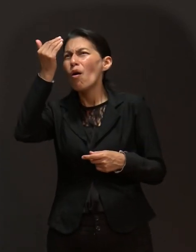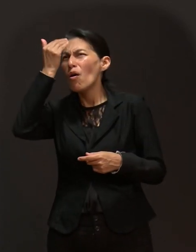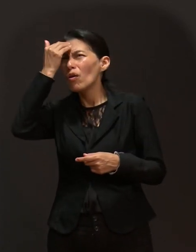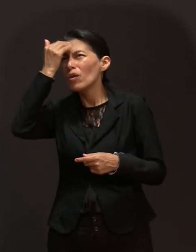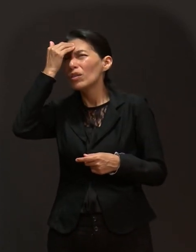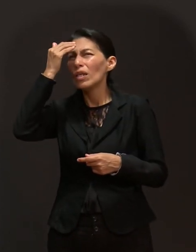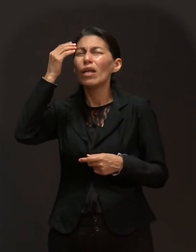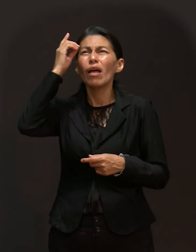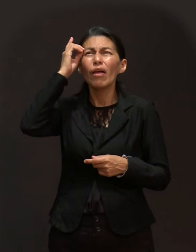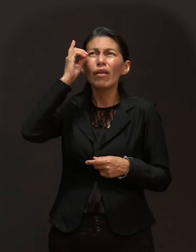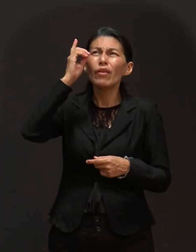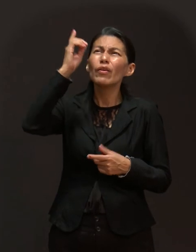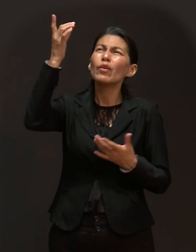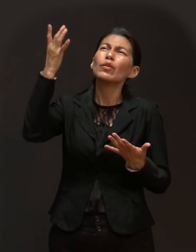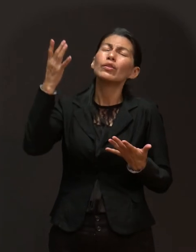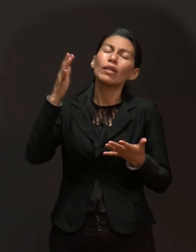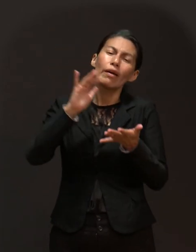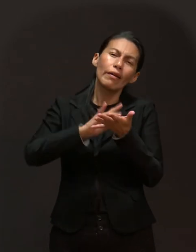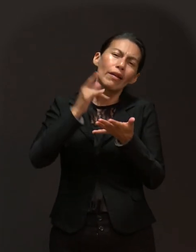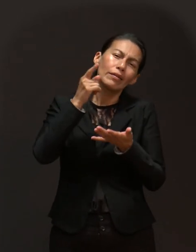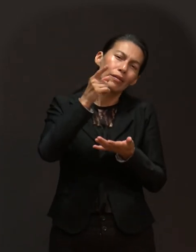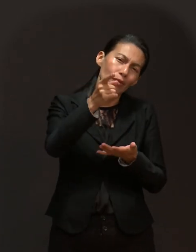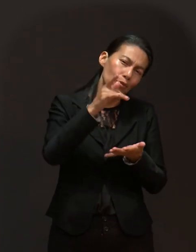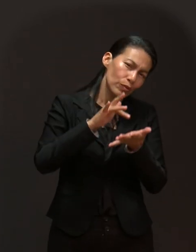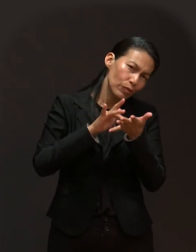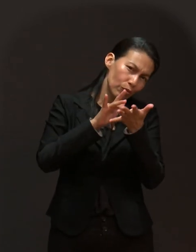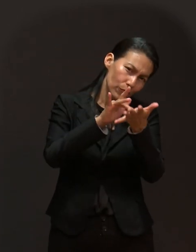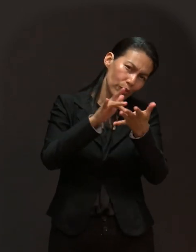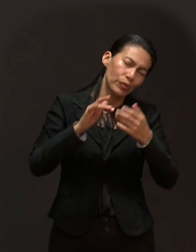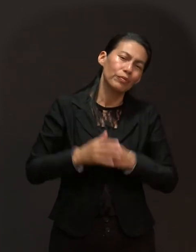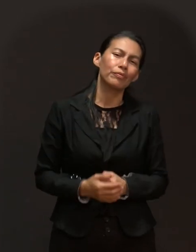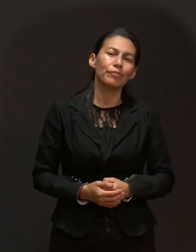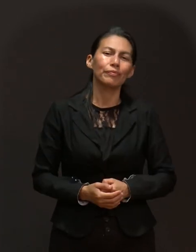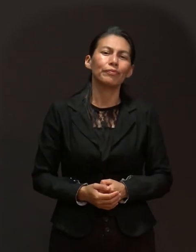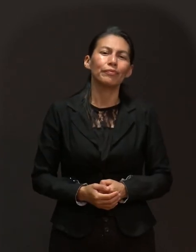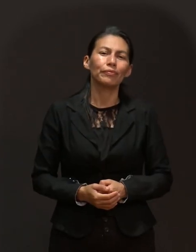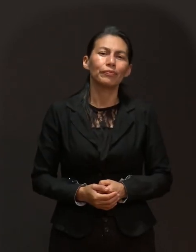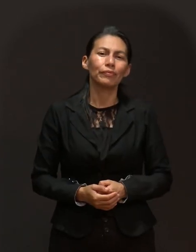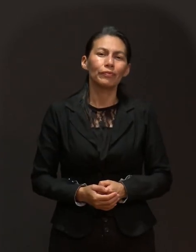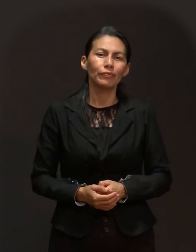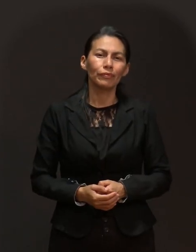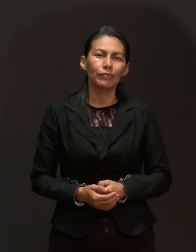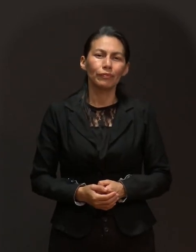conocerte Pueda conocer a Dios A través de tus donativos